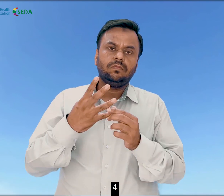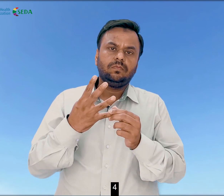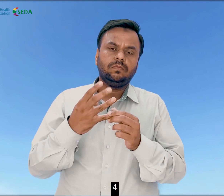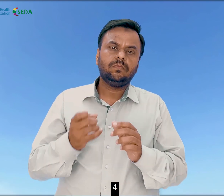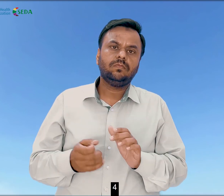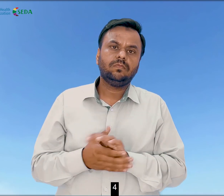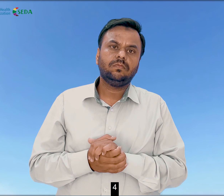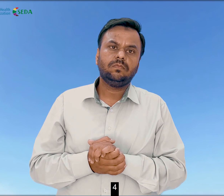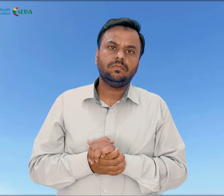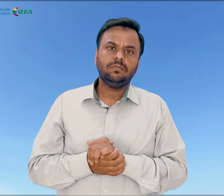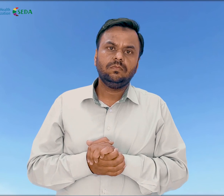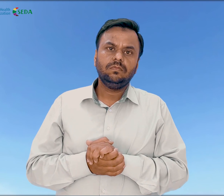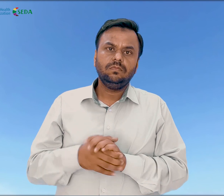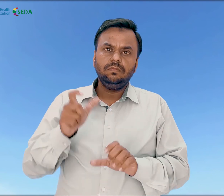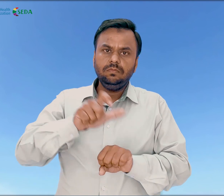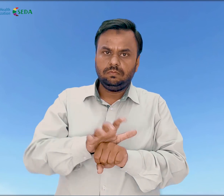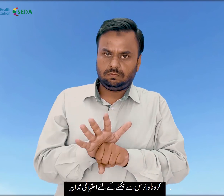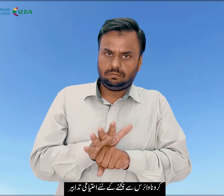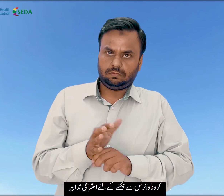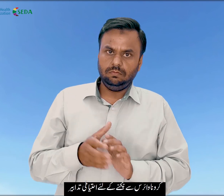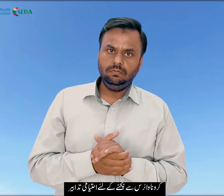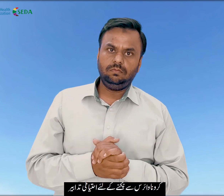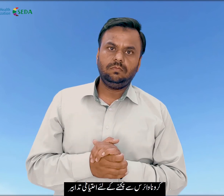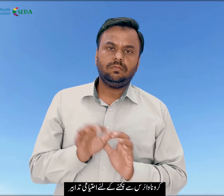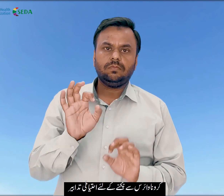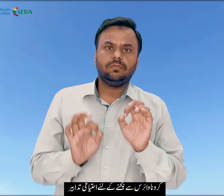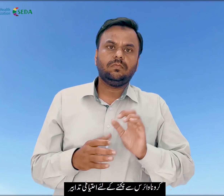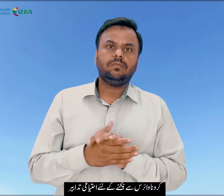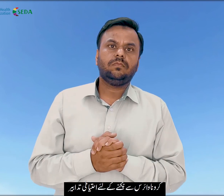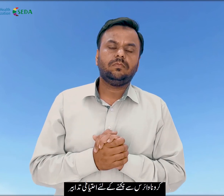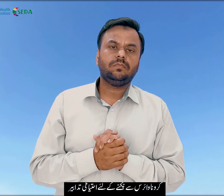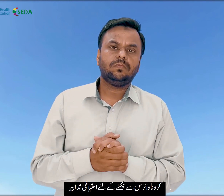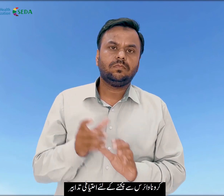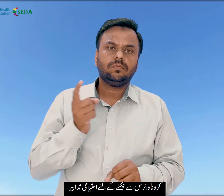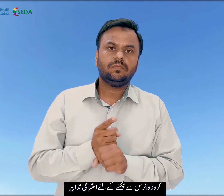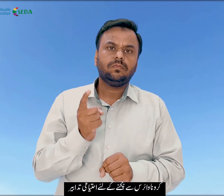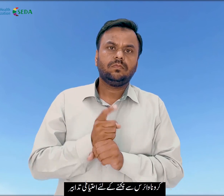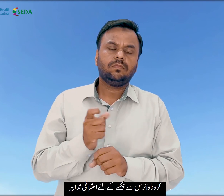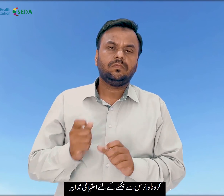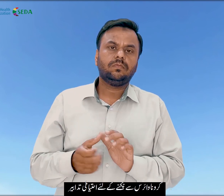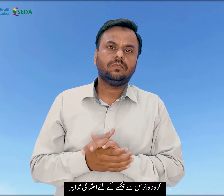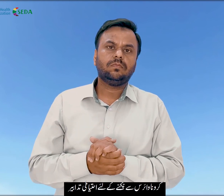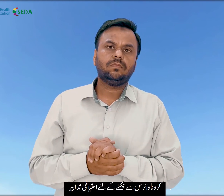نمبر 4، کورونا وائرس سے بچنے کے لیے احتیاطی تدابیر۔